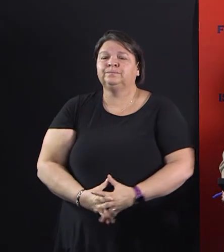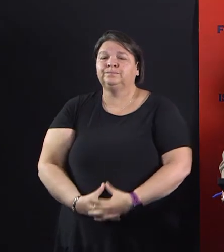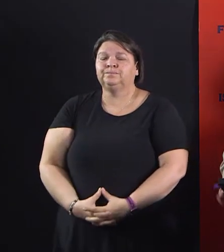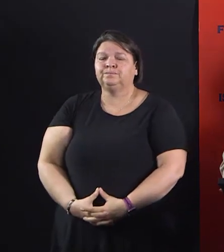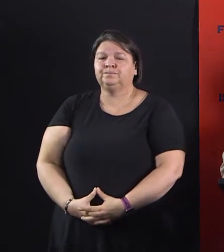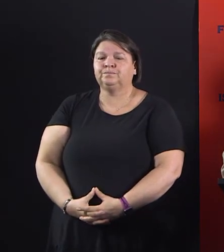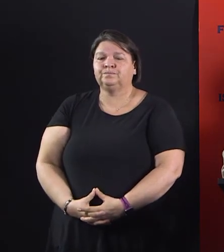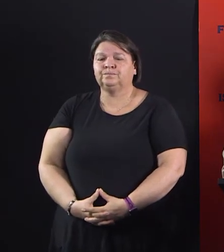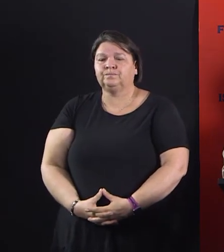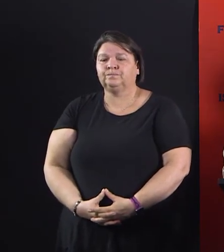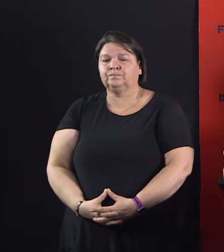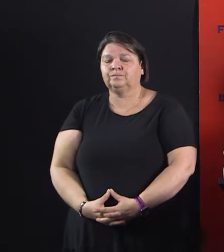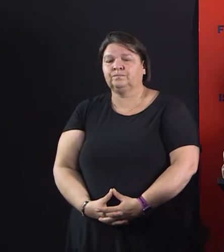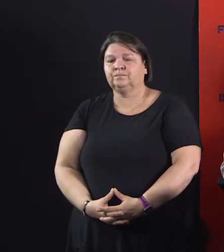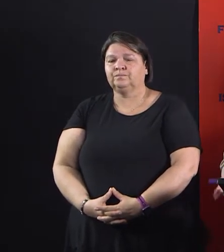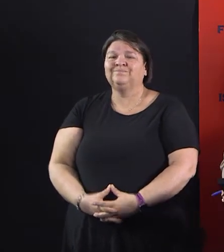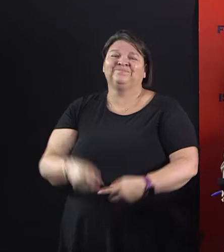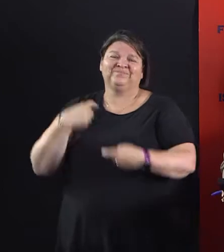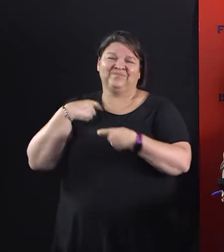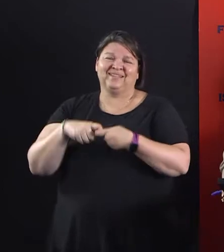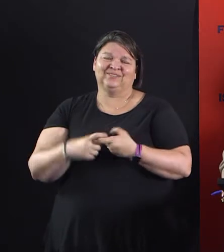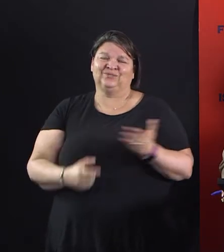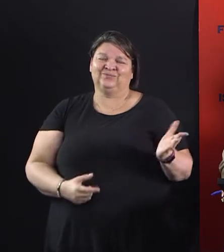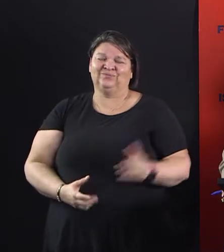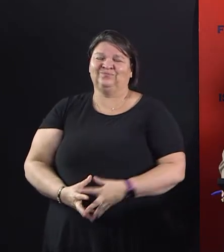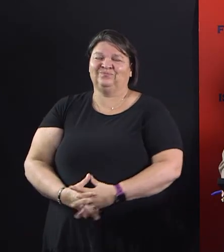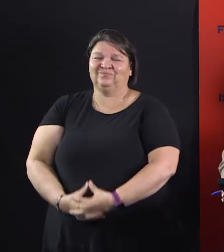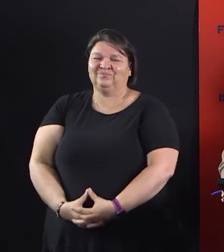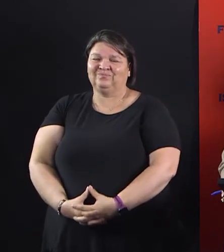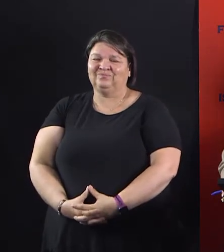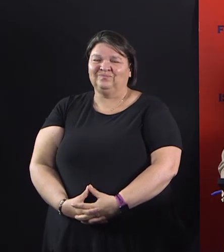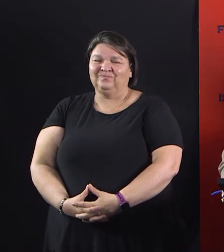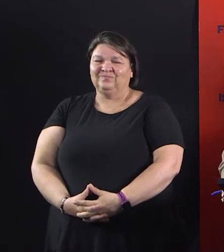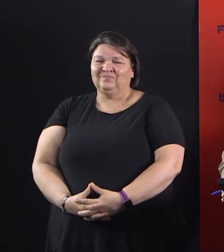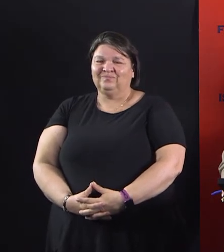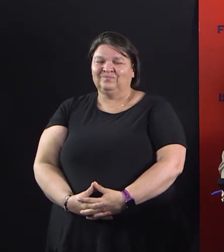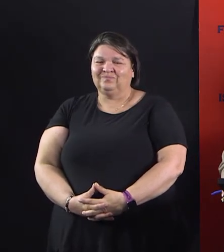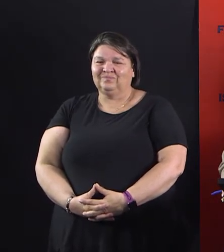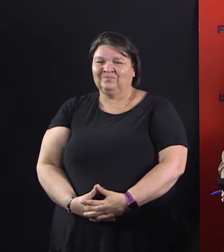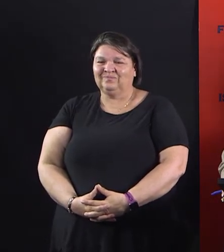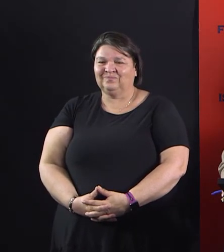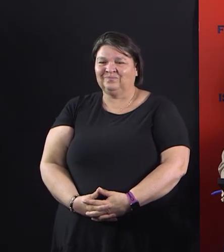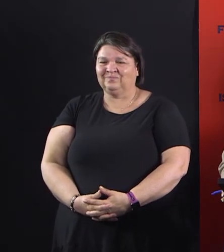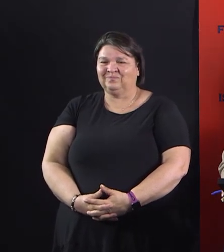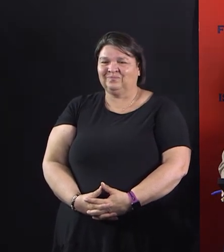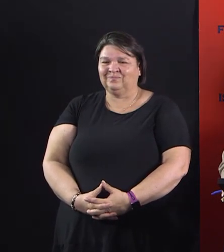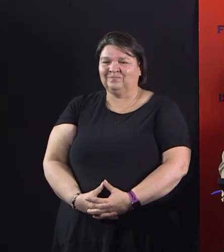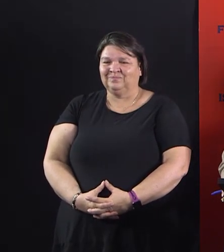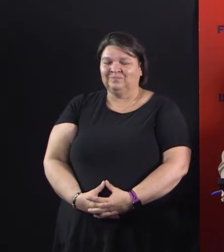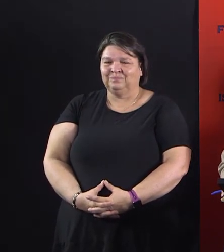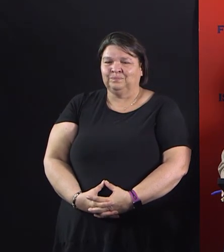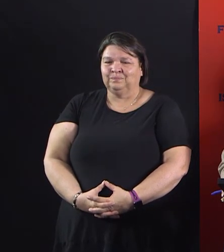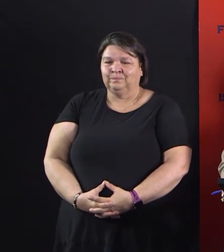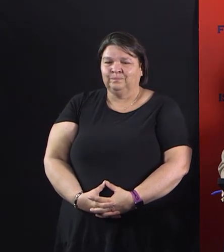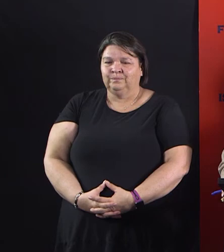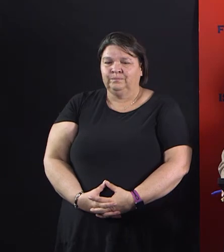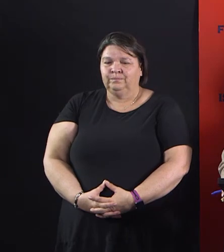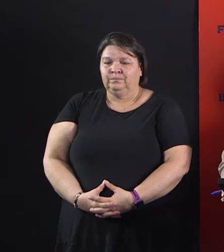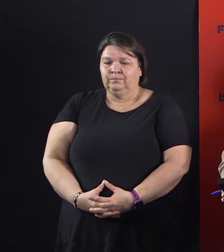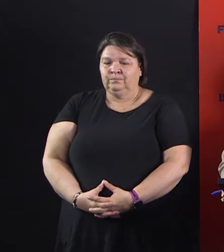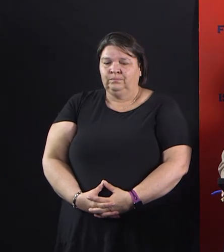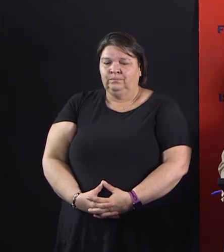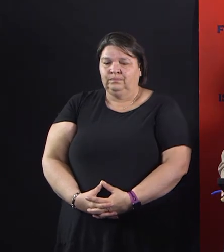esta declaración de emergencia de salud, los que rentan no tienen el poder ni el derecho